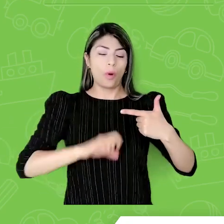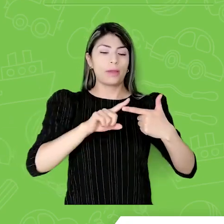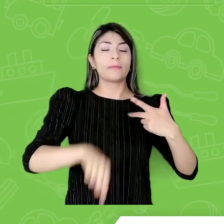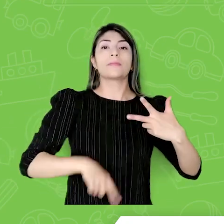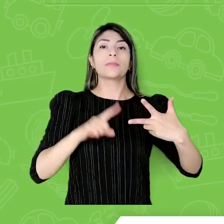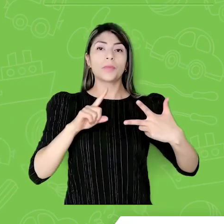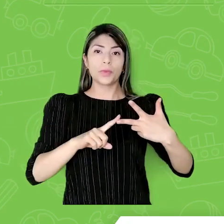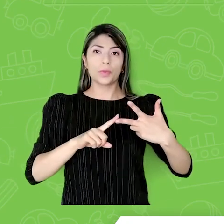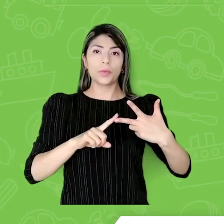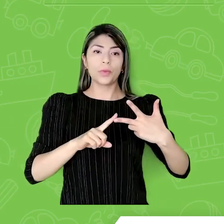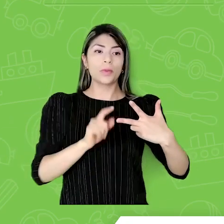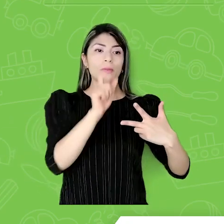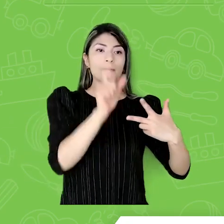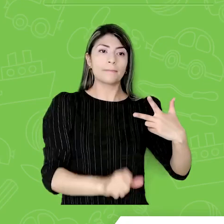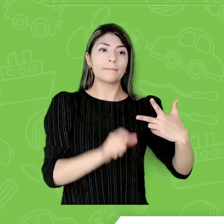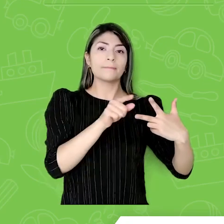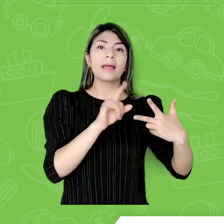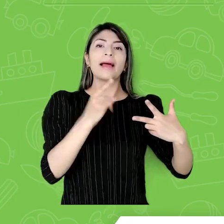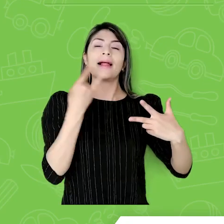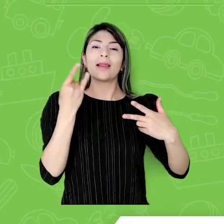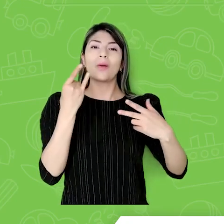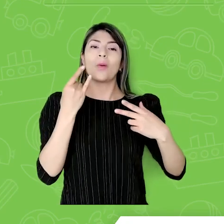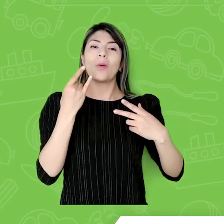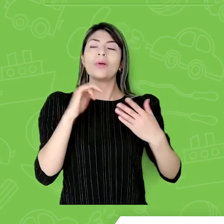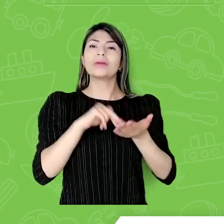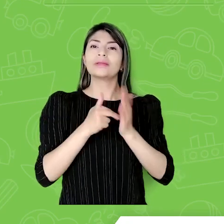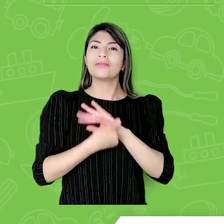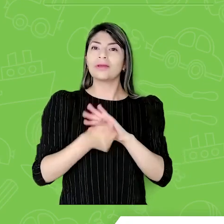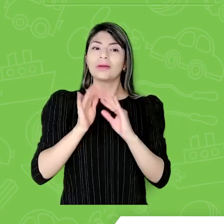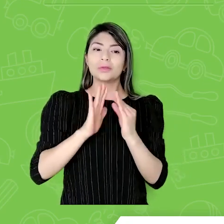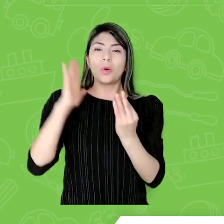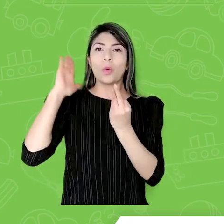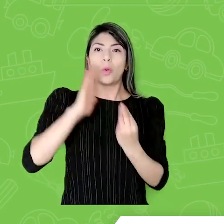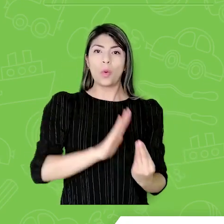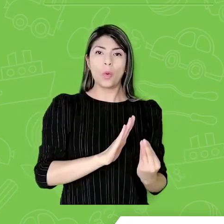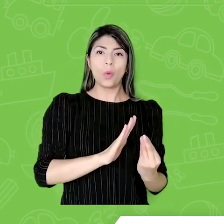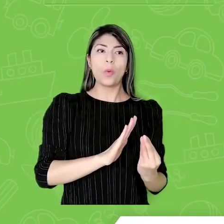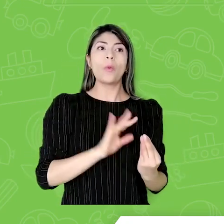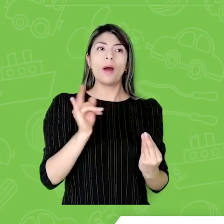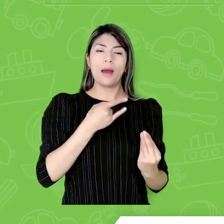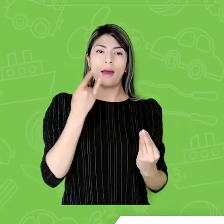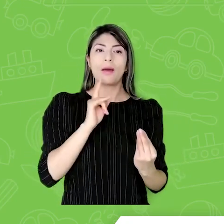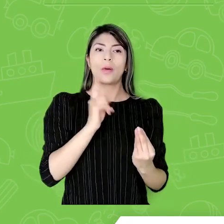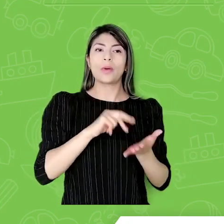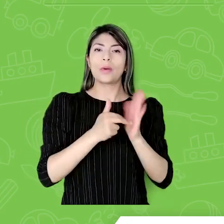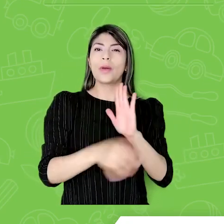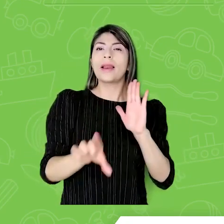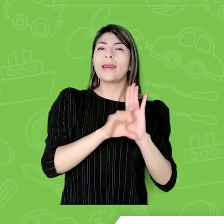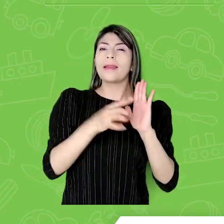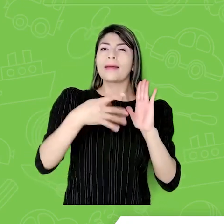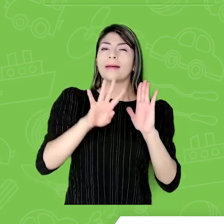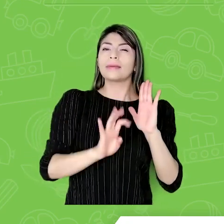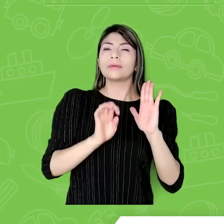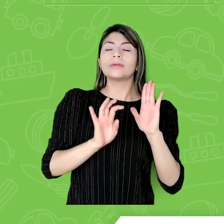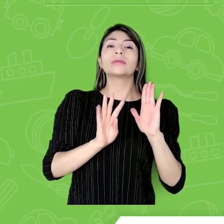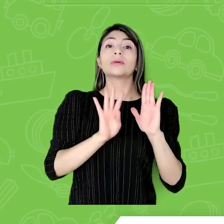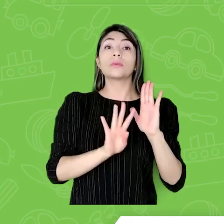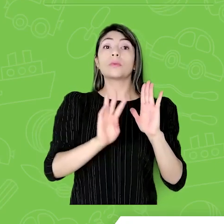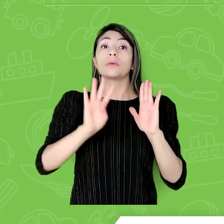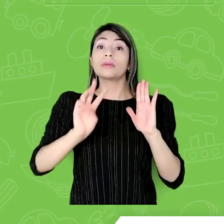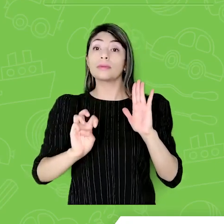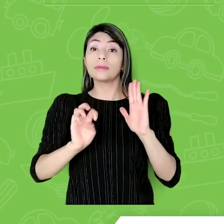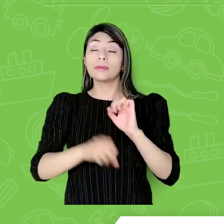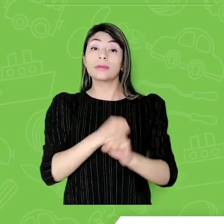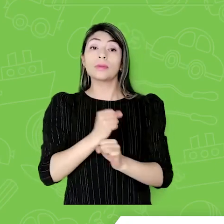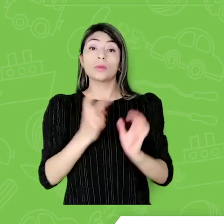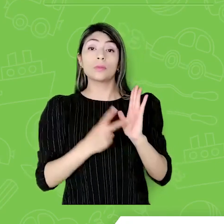administrativa. 3. Con el aspirante que demuestre la calidad de víctima, conforme a lo descrito en el artículo 131 de la